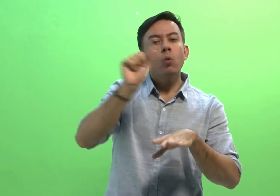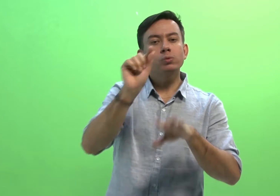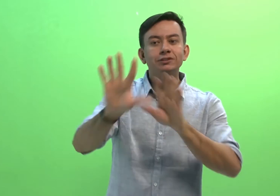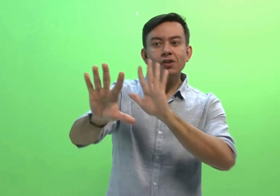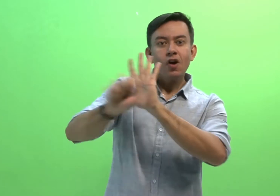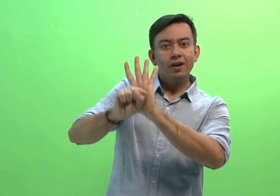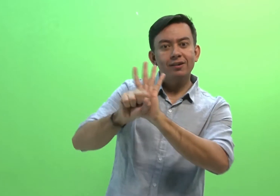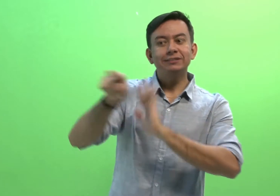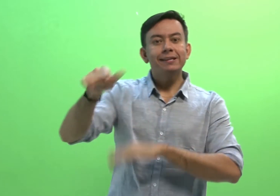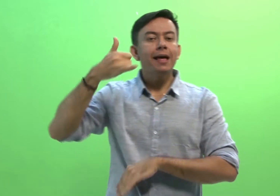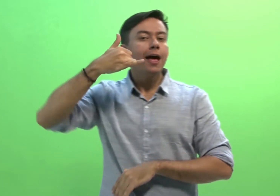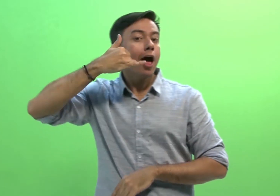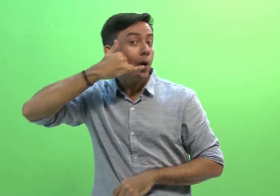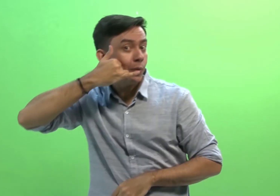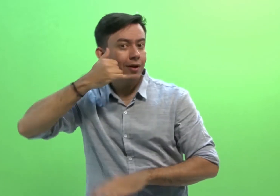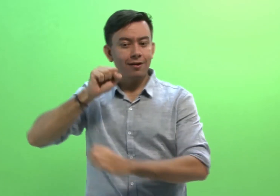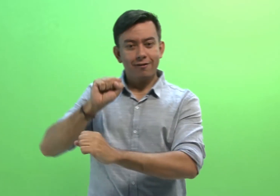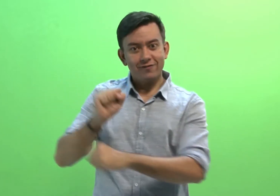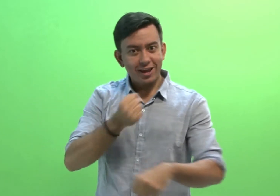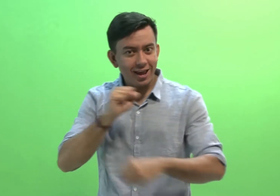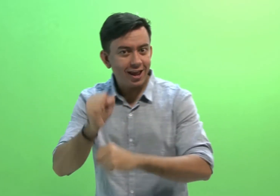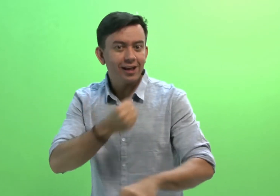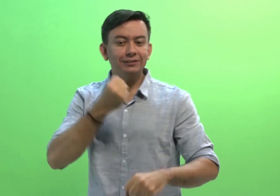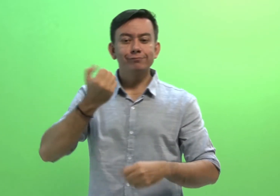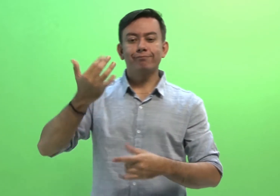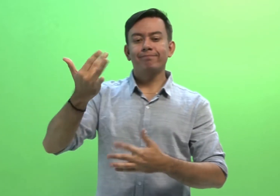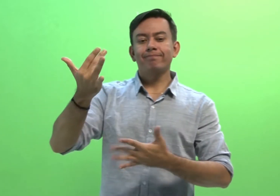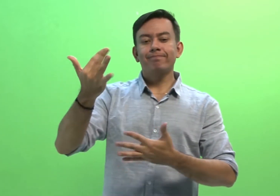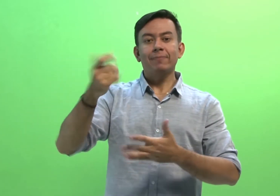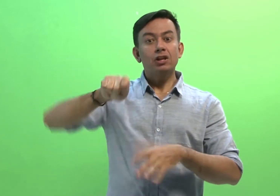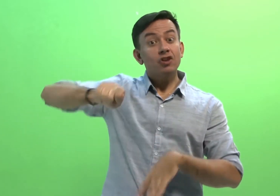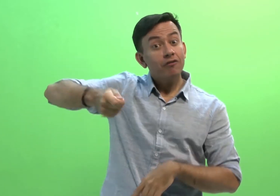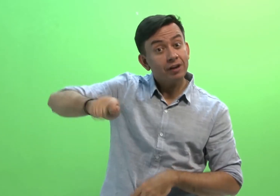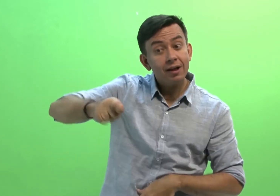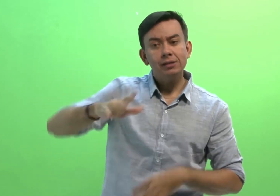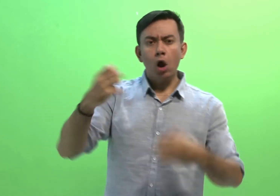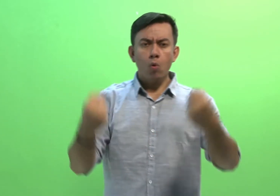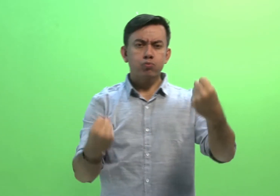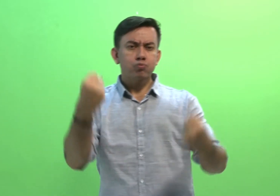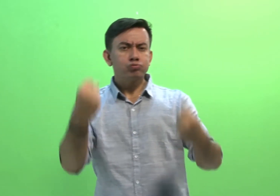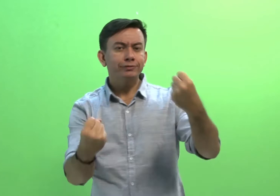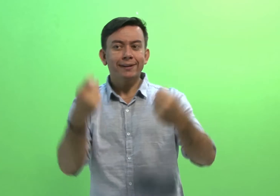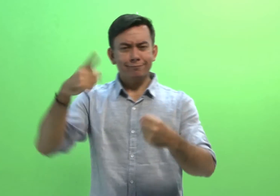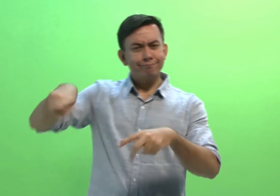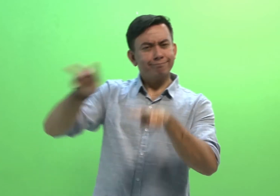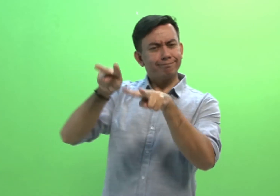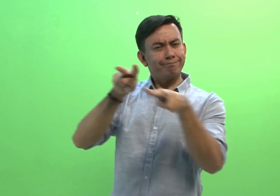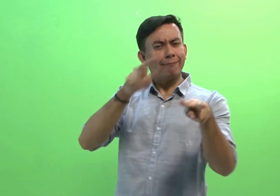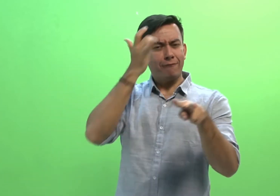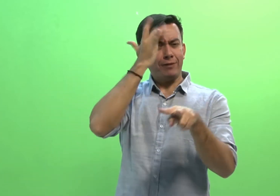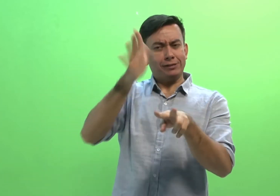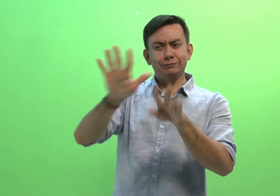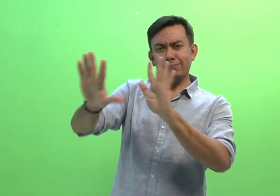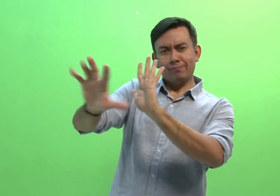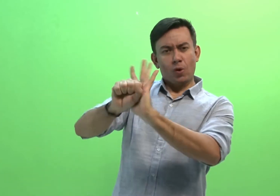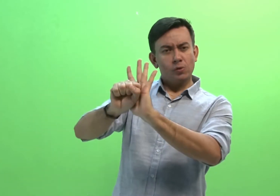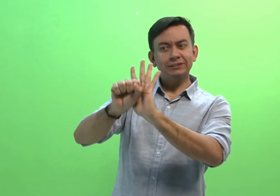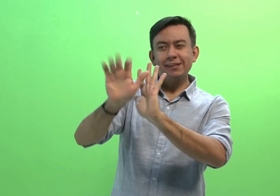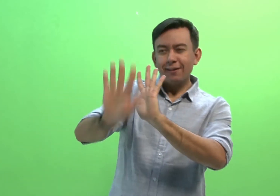surgindo. Então, assim, os sinais que são icônicos é fácil. Telefone, vassoura, chave, carros.